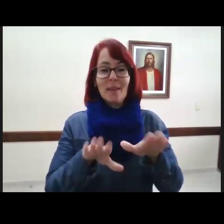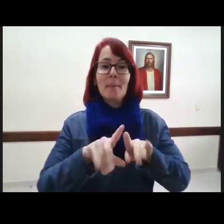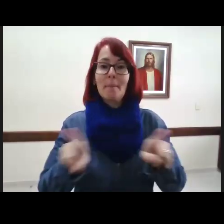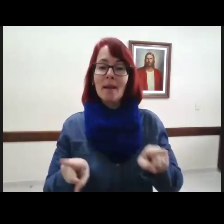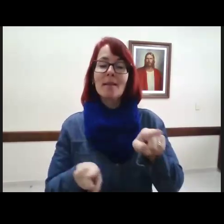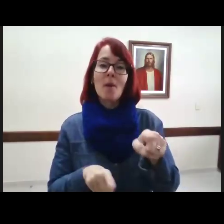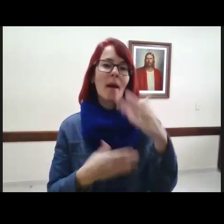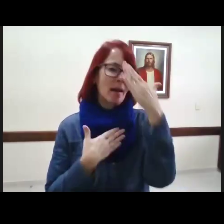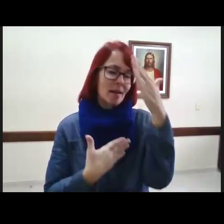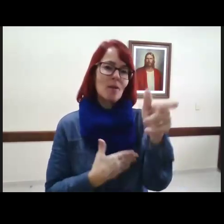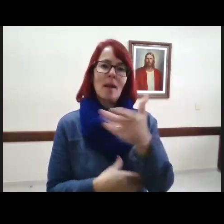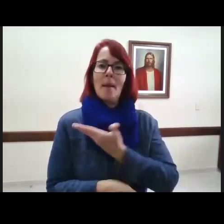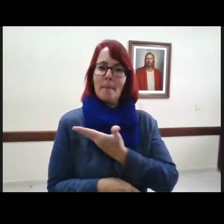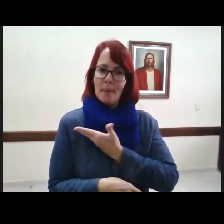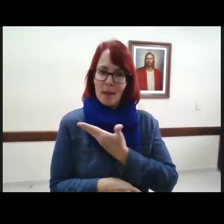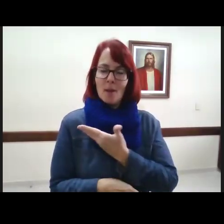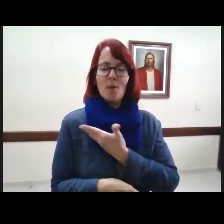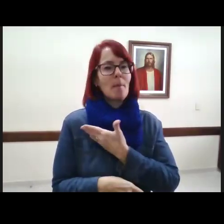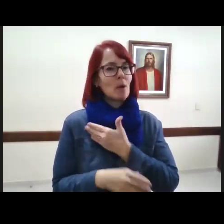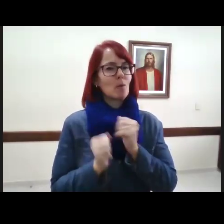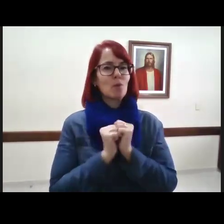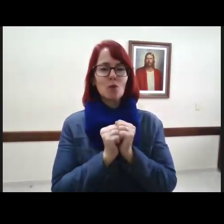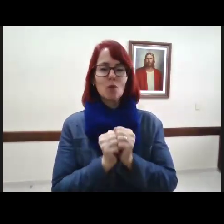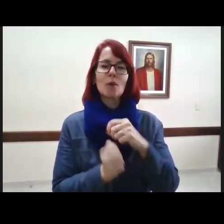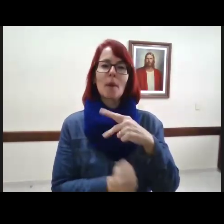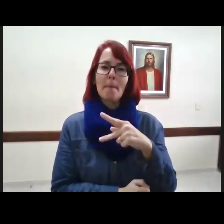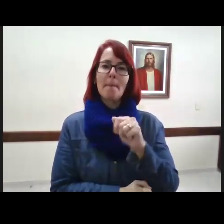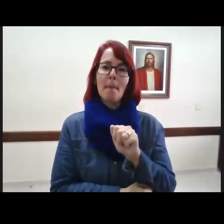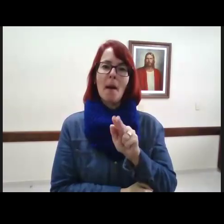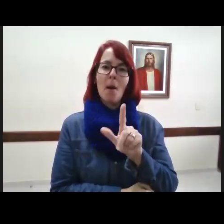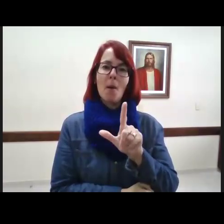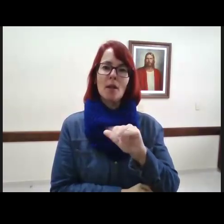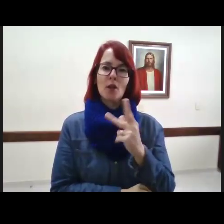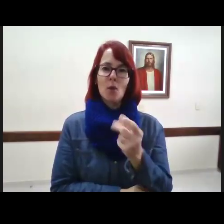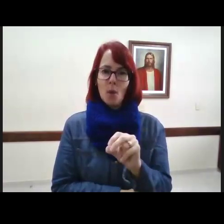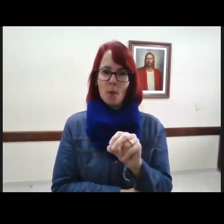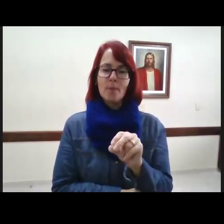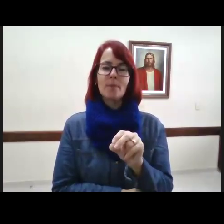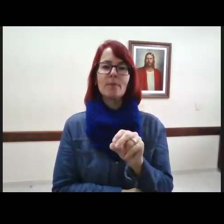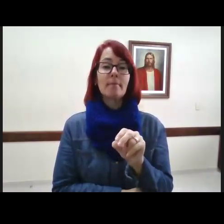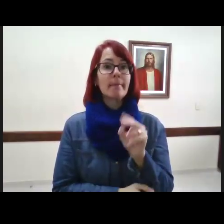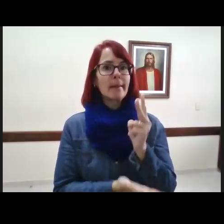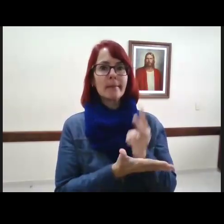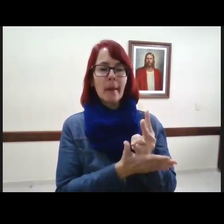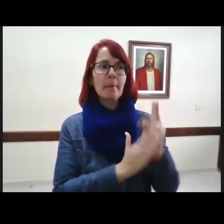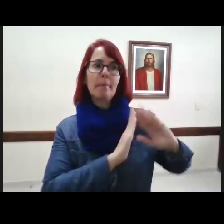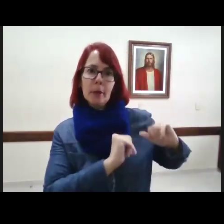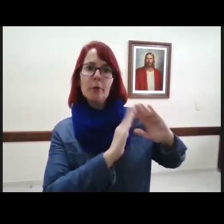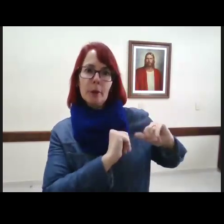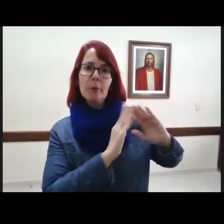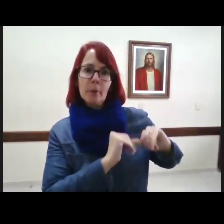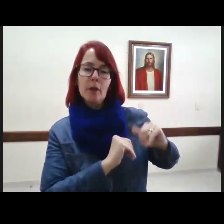grato pela amizade dele, né? Meu amigo muito próximo, que é o Paulinho. Ele tem pego muito no meu pé para ir nas atividades da